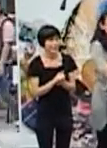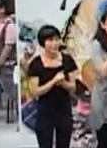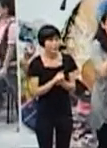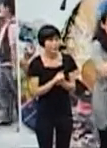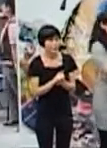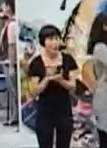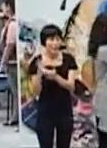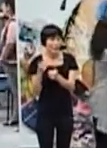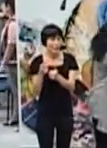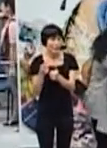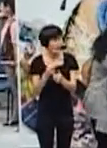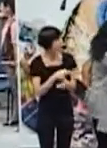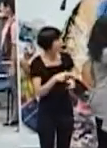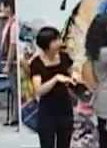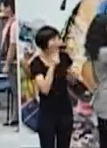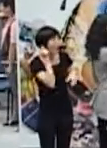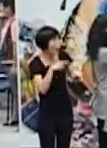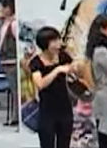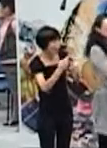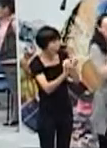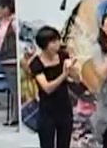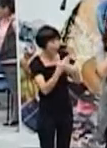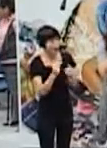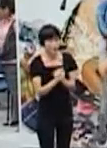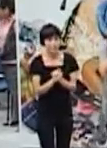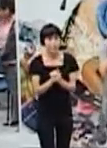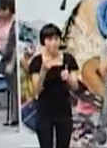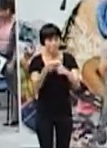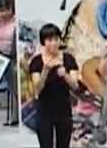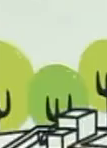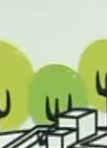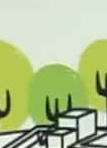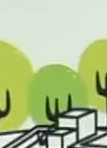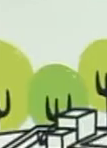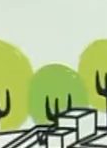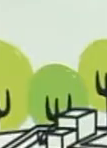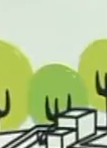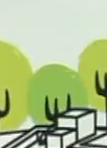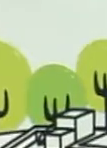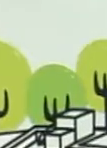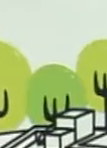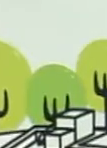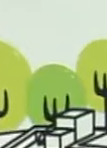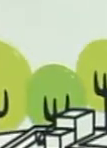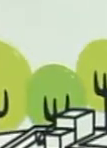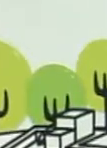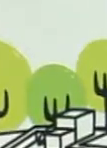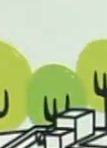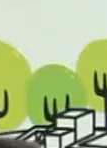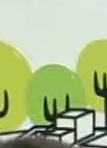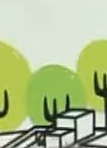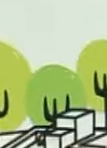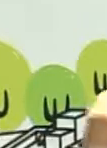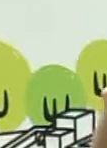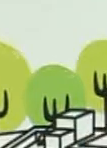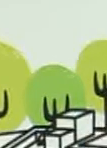咁咧，我哋要請咧阿 Ida 幫一幫手，我哋致送好唔好啊？好，咁係首先咧就係、是、有呢一個嘅作品，嚟自賽馬會共融藝術計